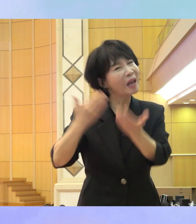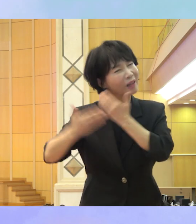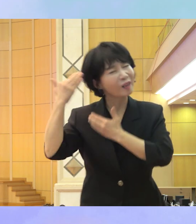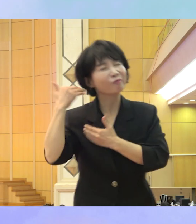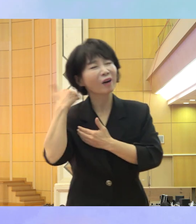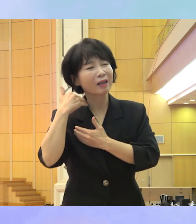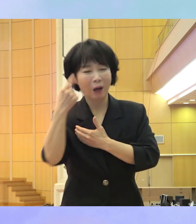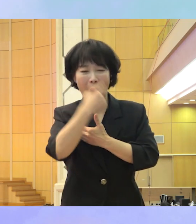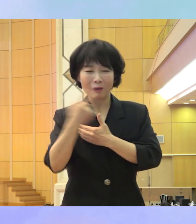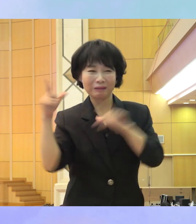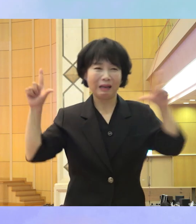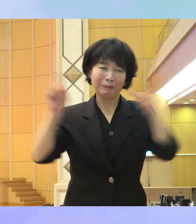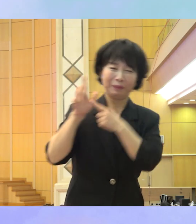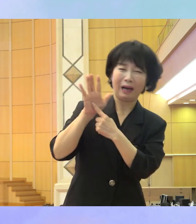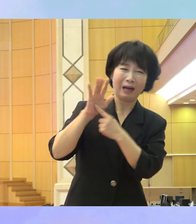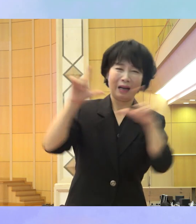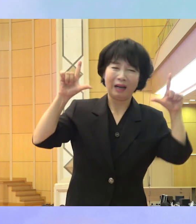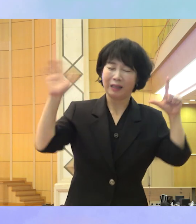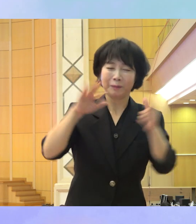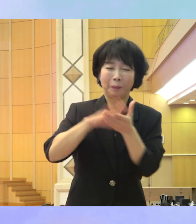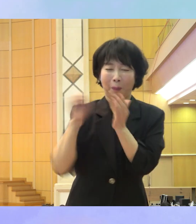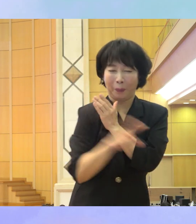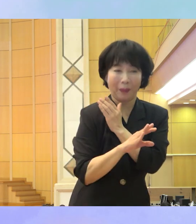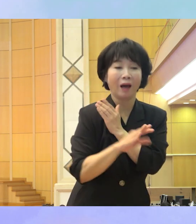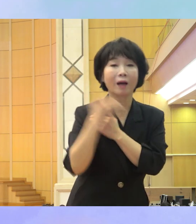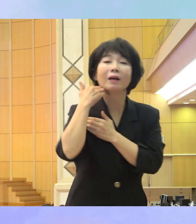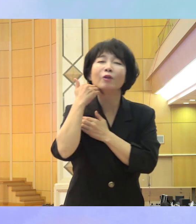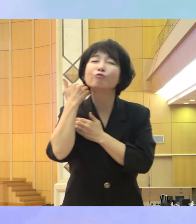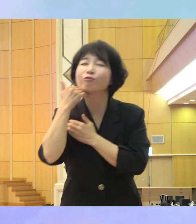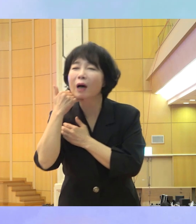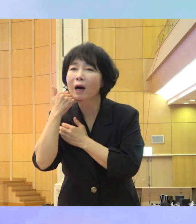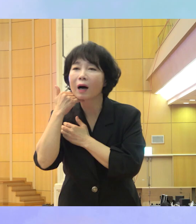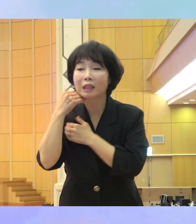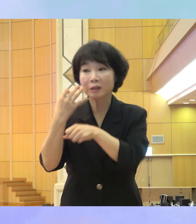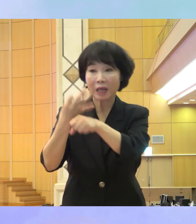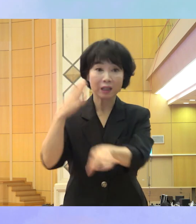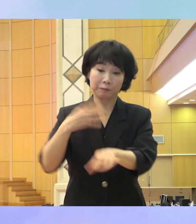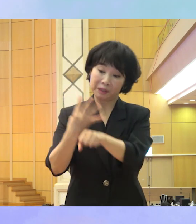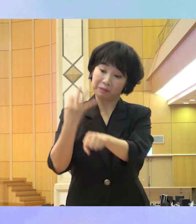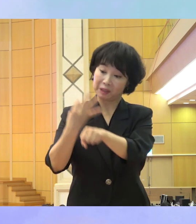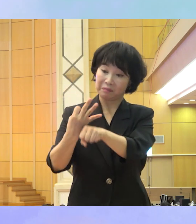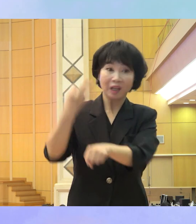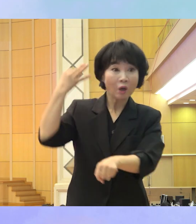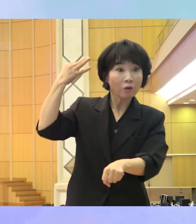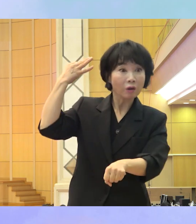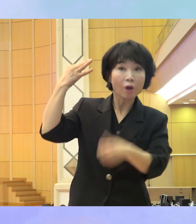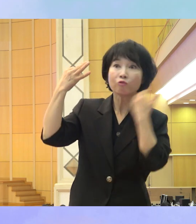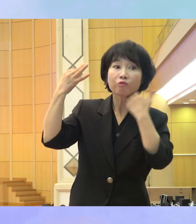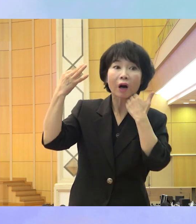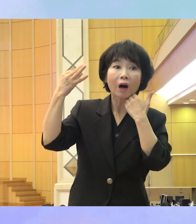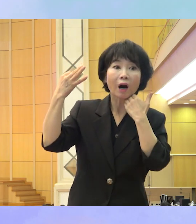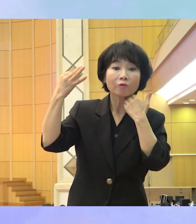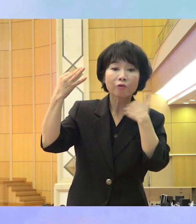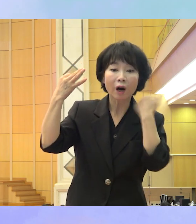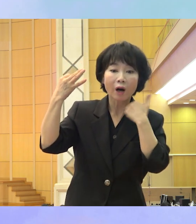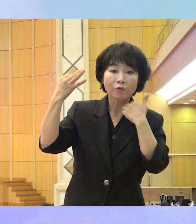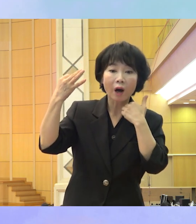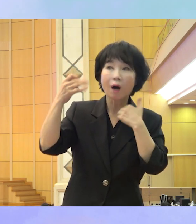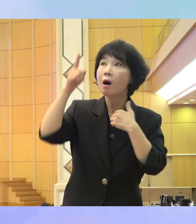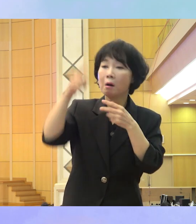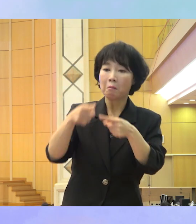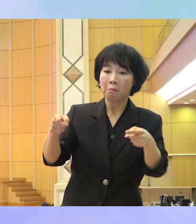편지로다가 이 말씀을 고린도 교회에다가 말씀을 전할 그때로부터 14년 전에 있었던 일을 지금 말하고 있는 겁니다.